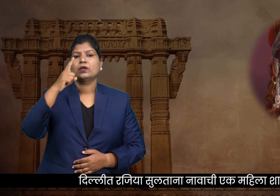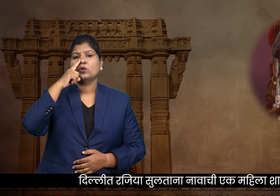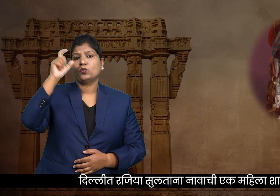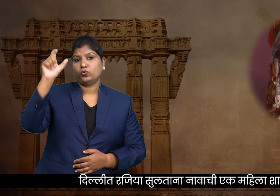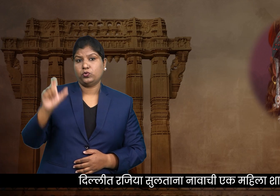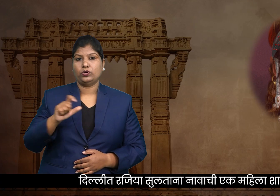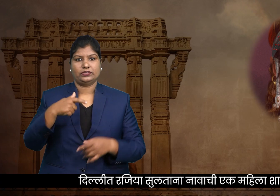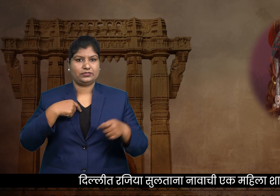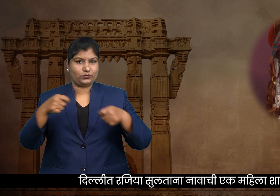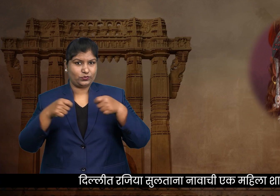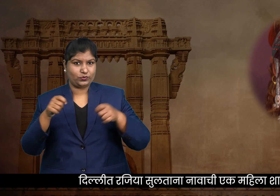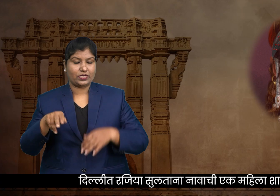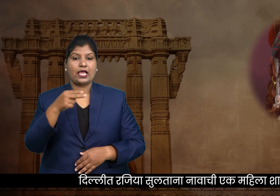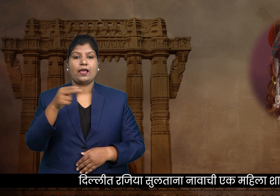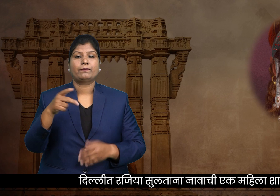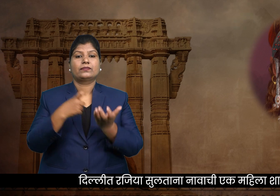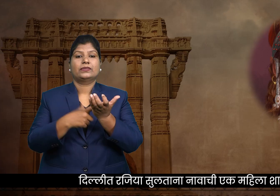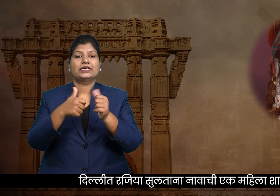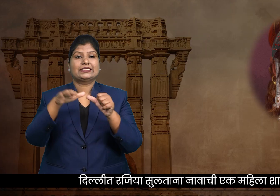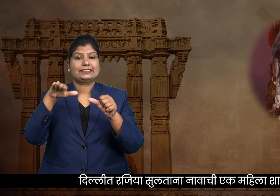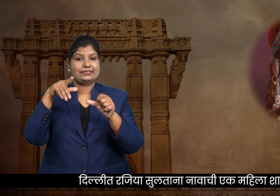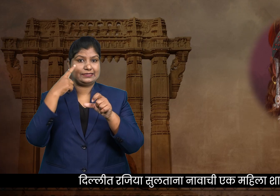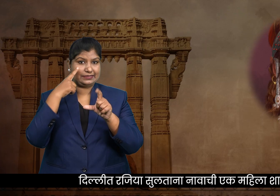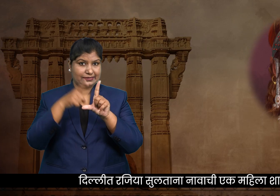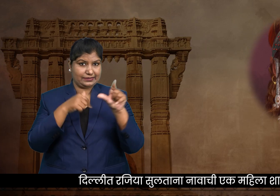एक महिला शासक होती जी